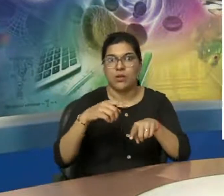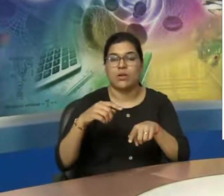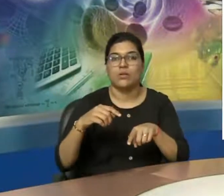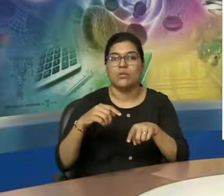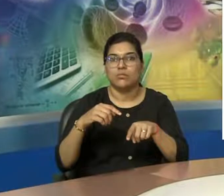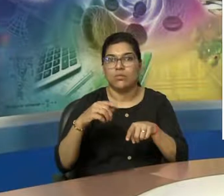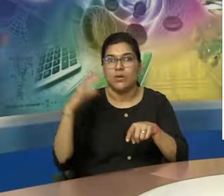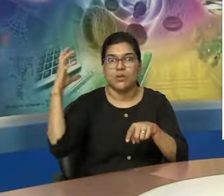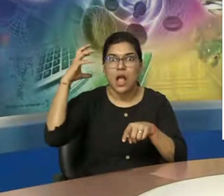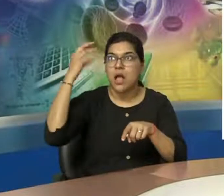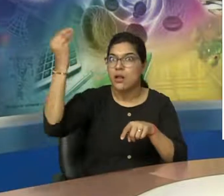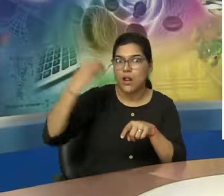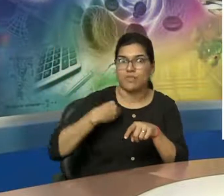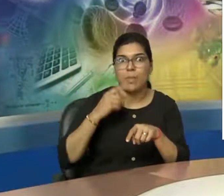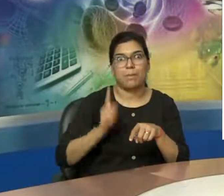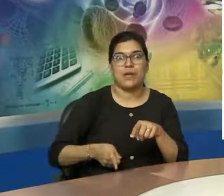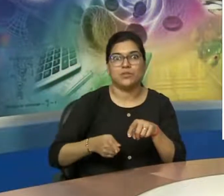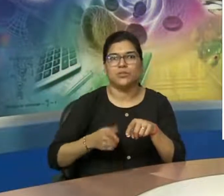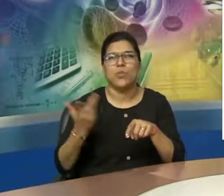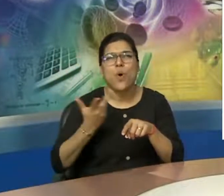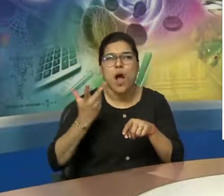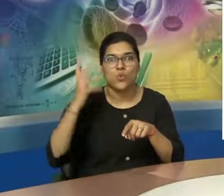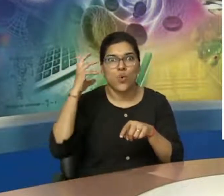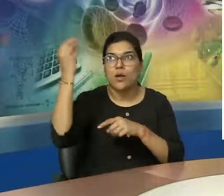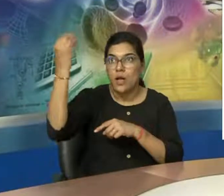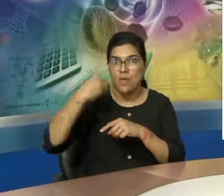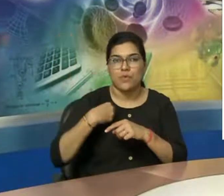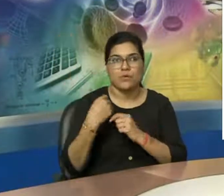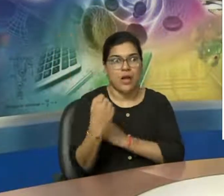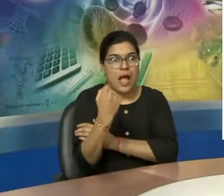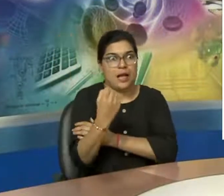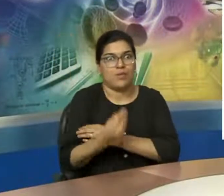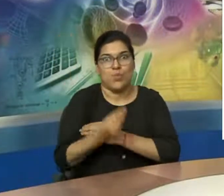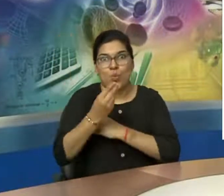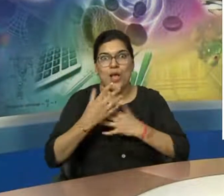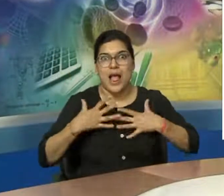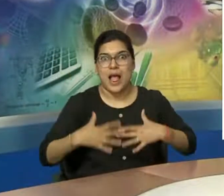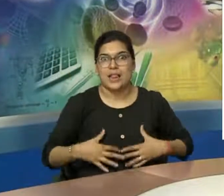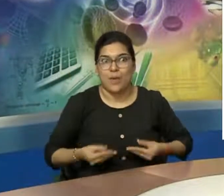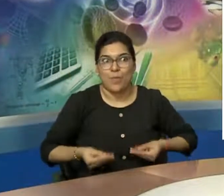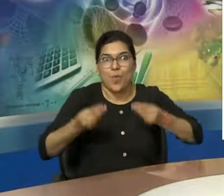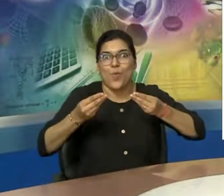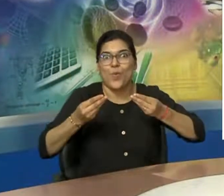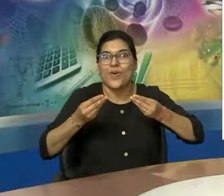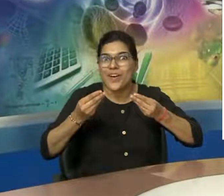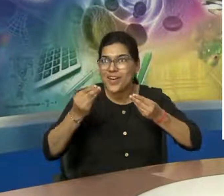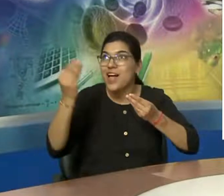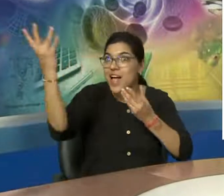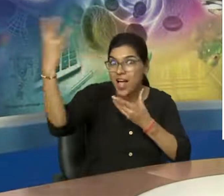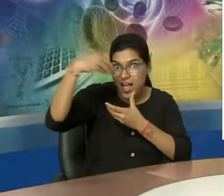Let me explain this with an example. A community has biotic and non-biotic components